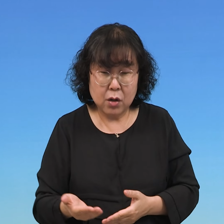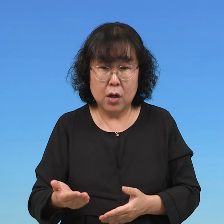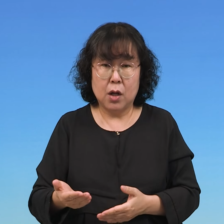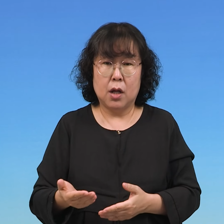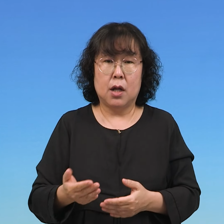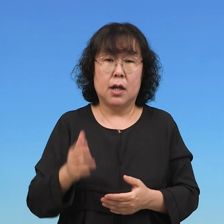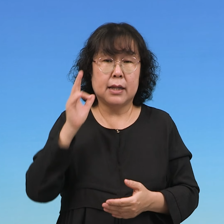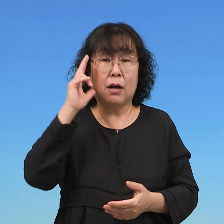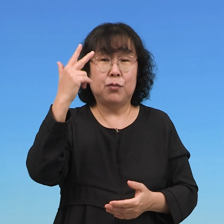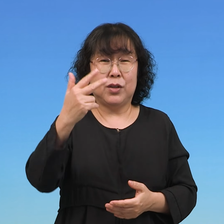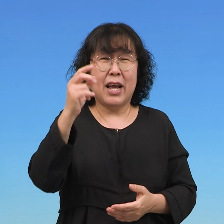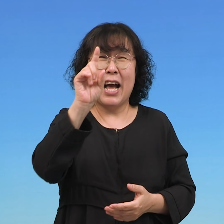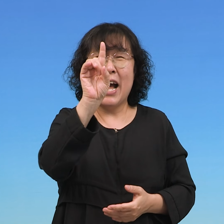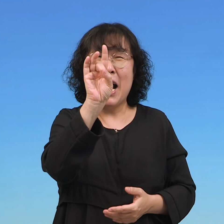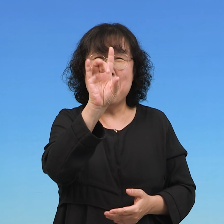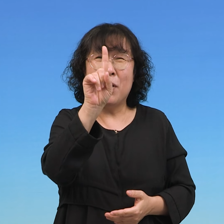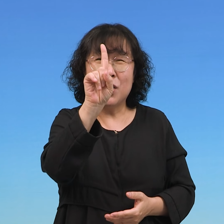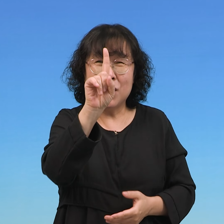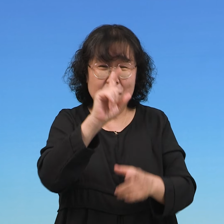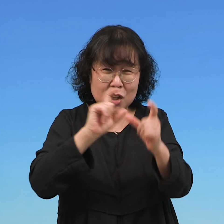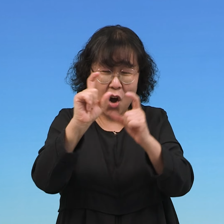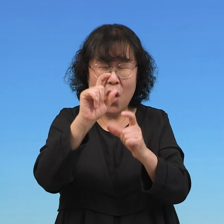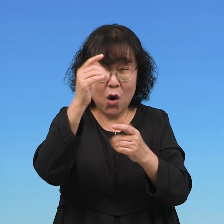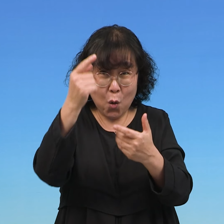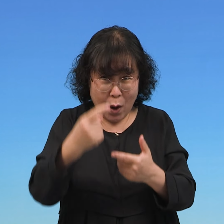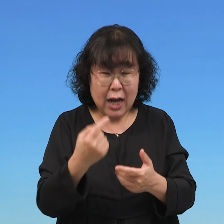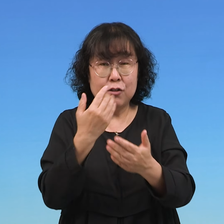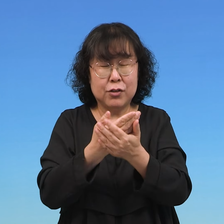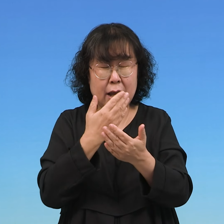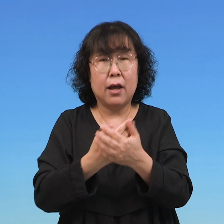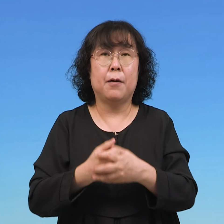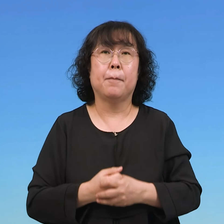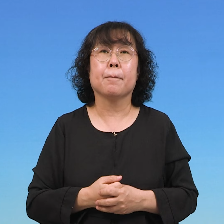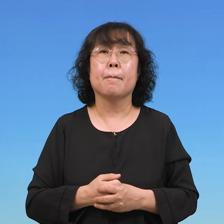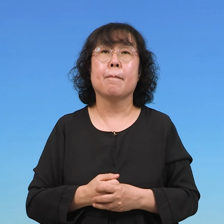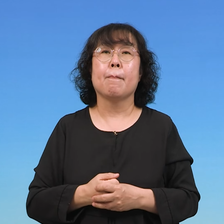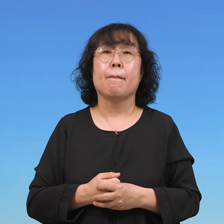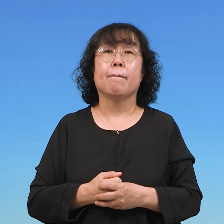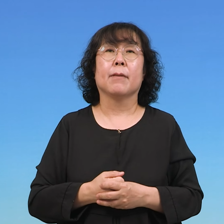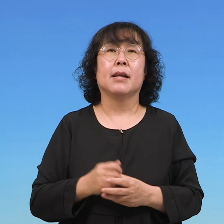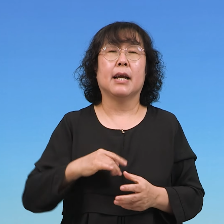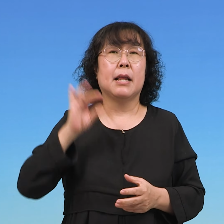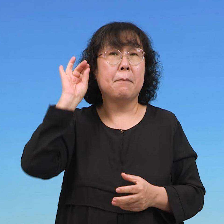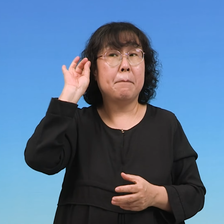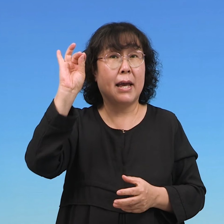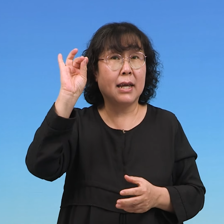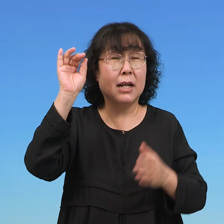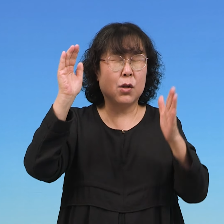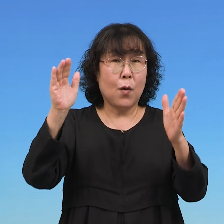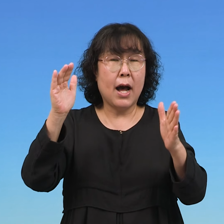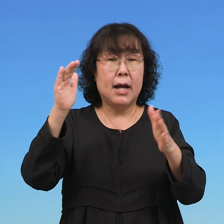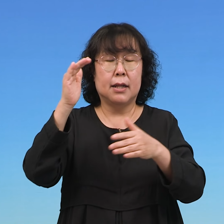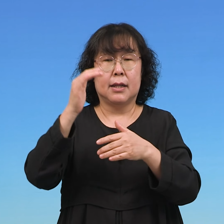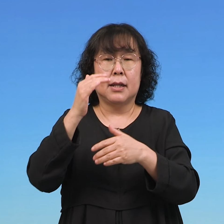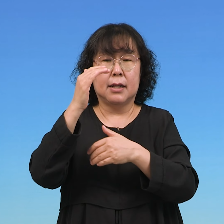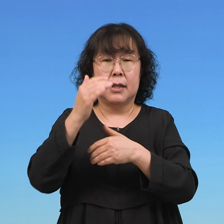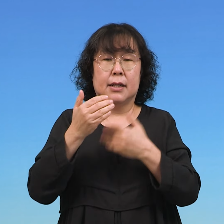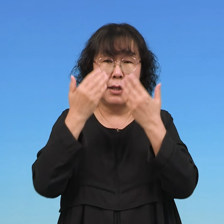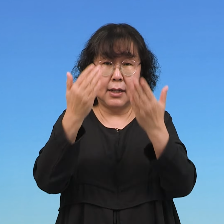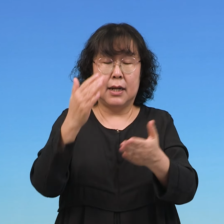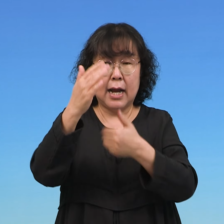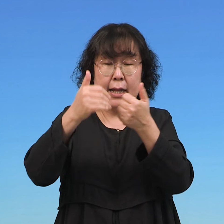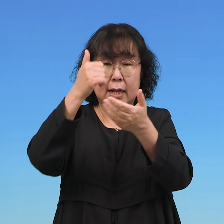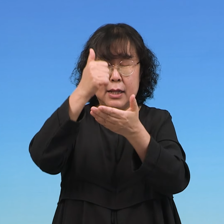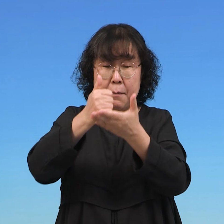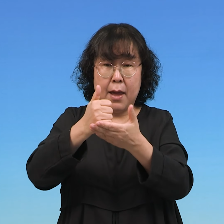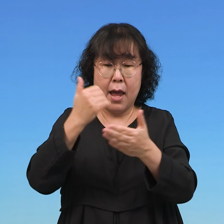많지만요, 다음 주일 또 오세요. 진짜예요. 근데 진짜 한 100일 동안 드릴 하나님의 환대를 내가